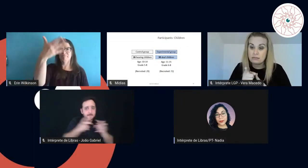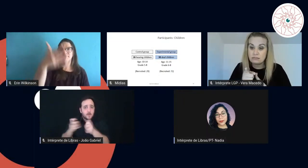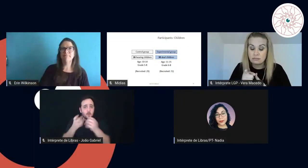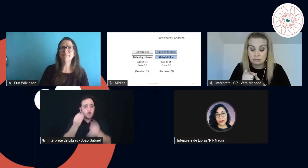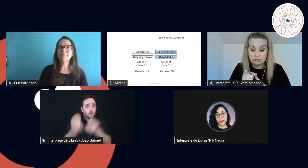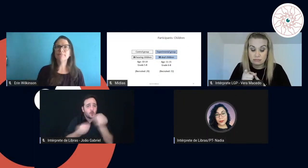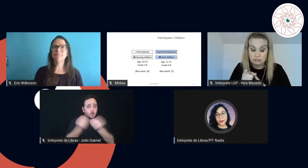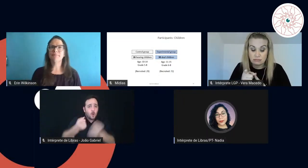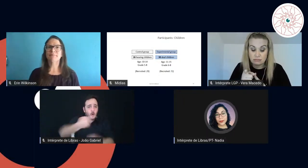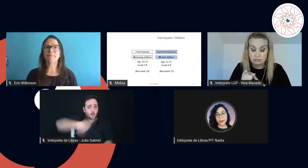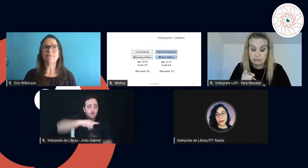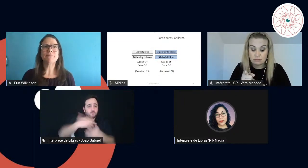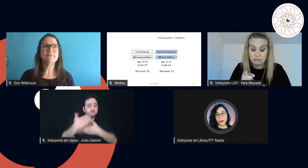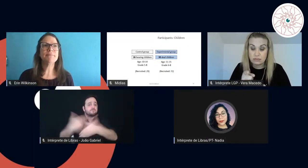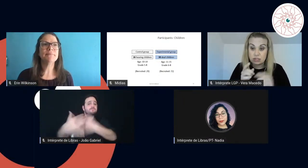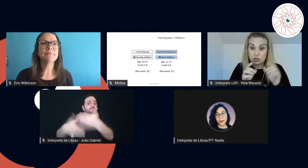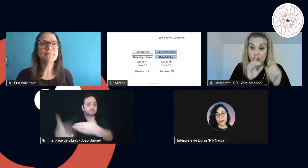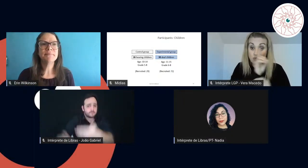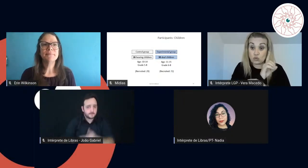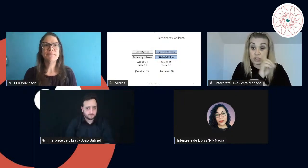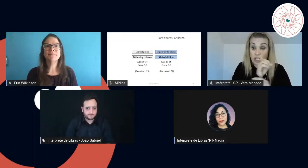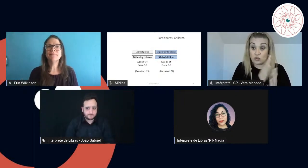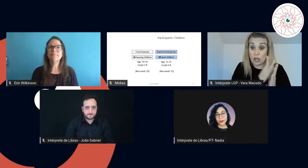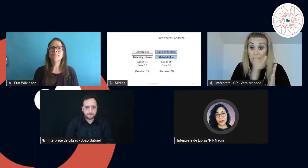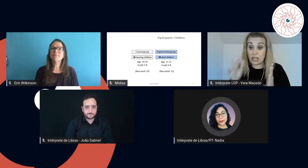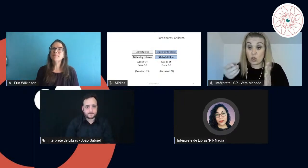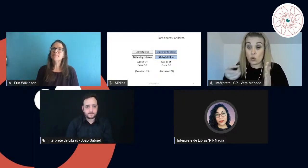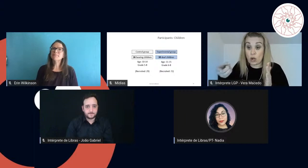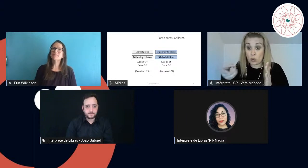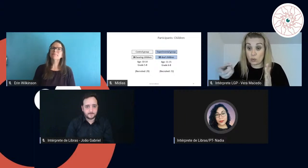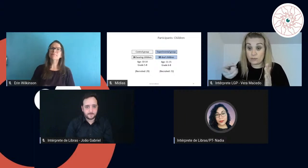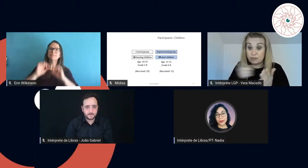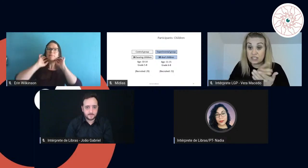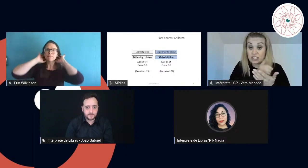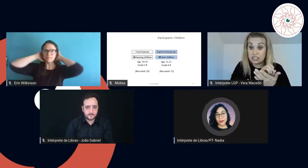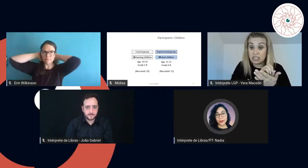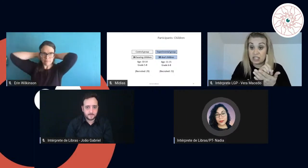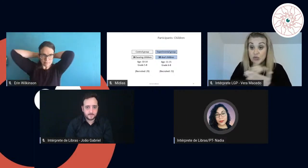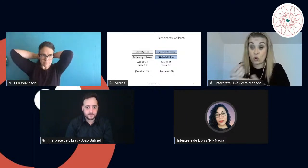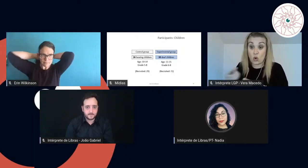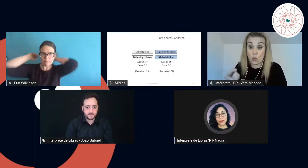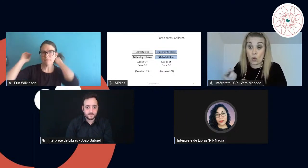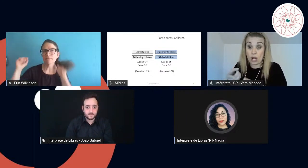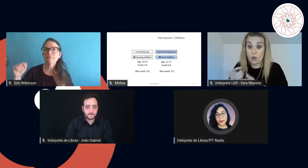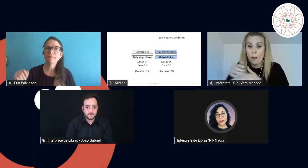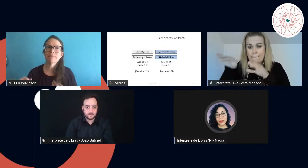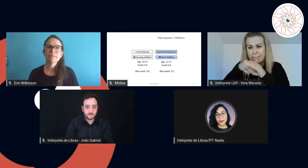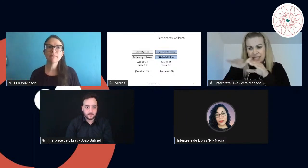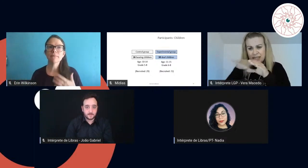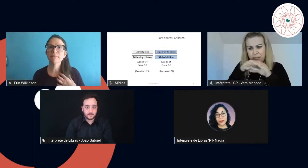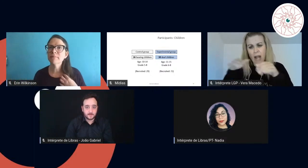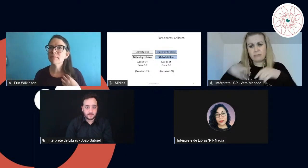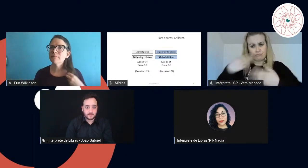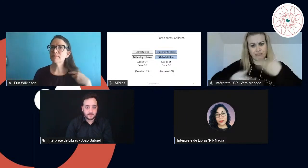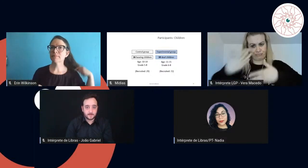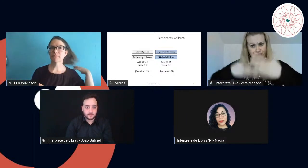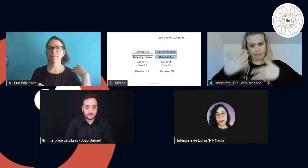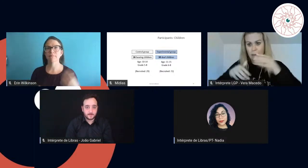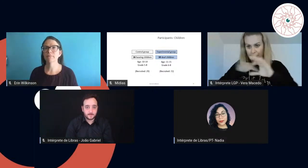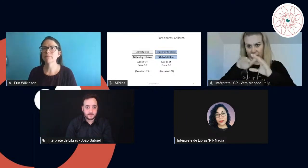básico do sexto ao 9º ano, elas eh foram participantes ativas da